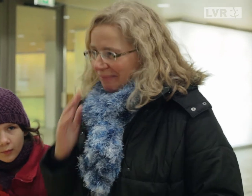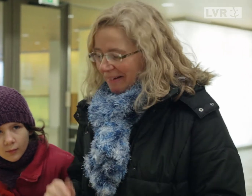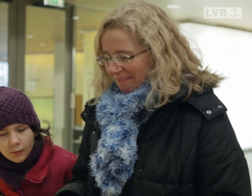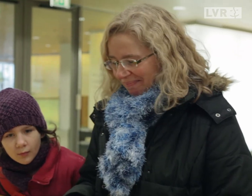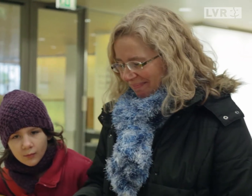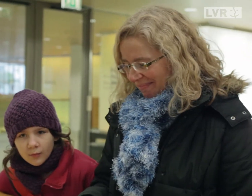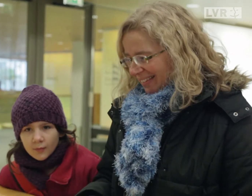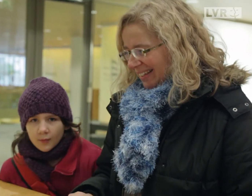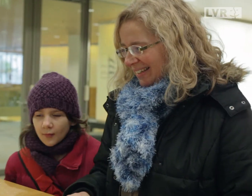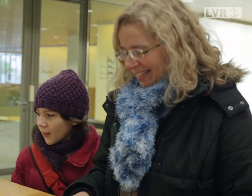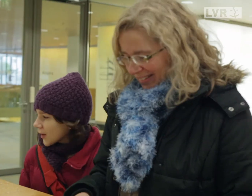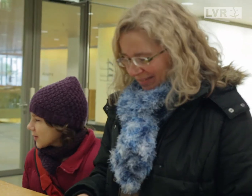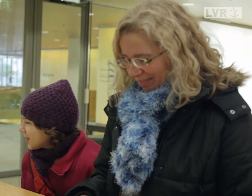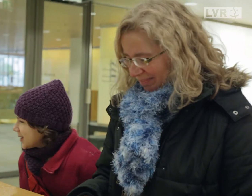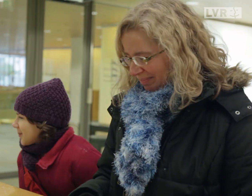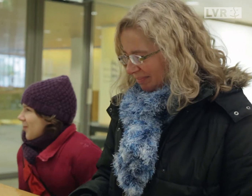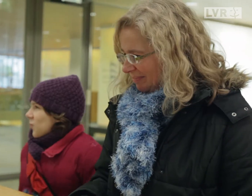taub. Ja, ein Augenblick.